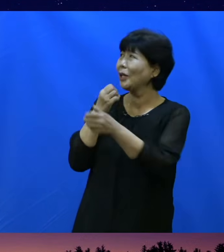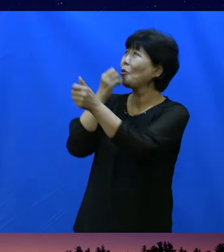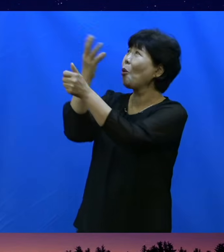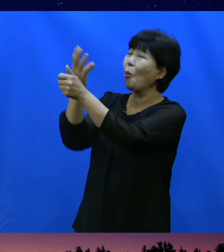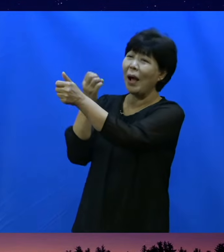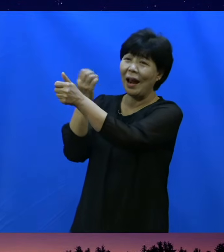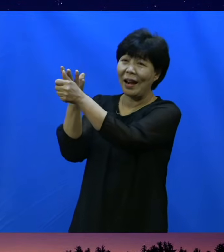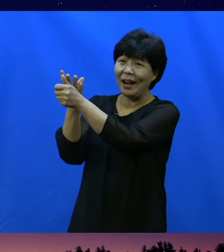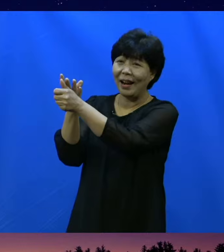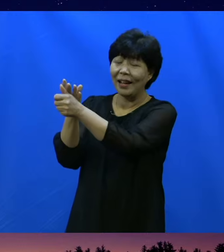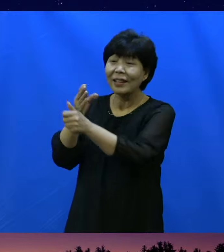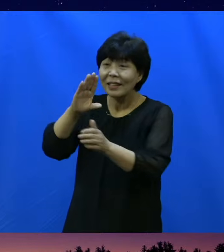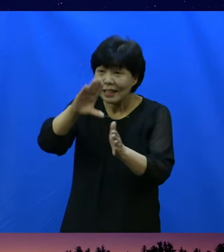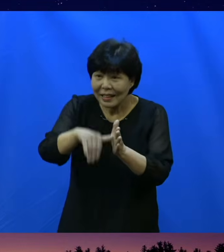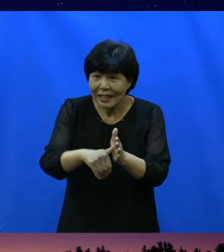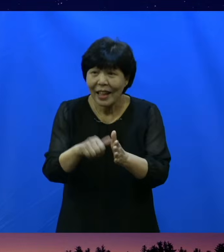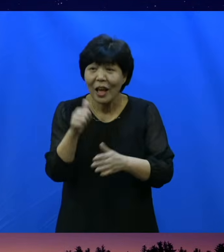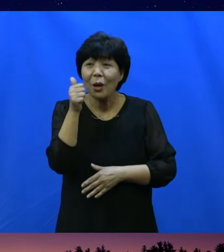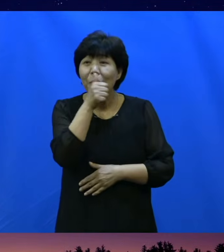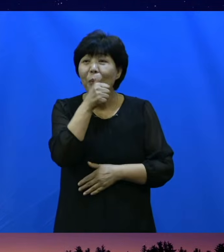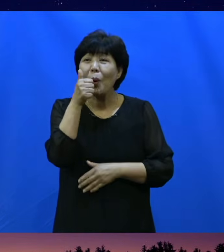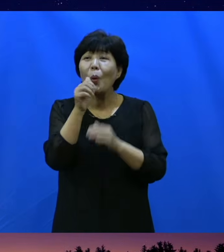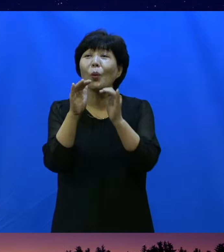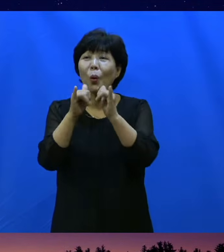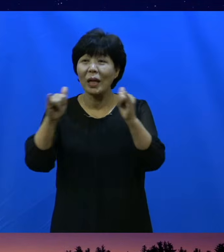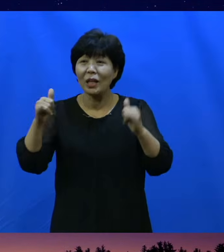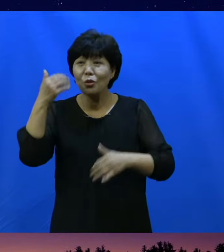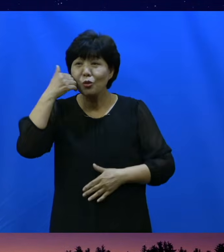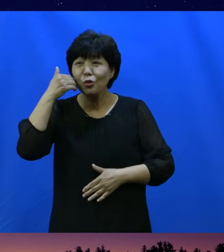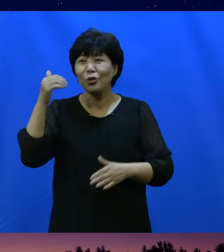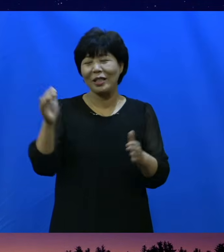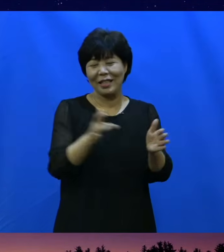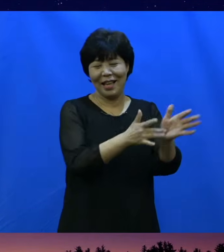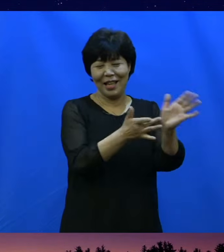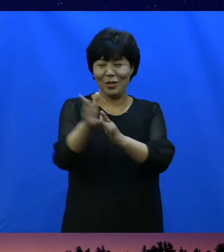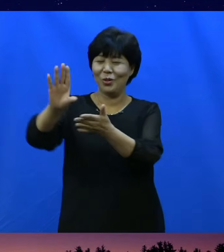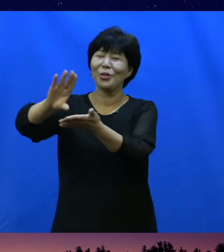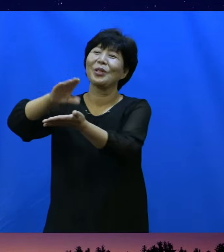변호인이 계십니다. 누구이시죠? 예수 그리스도이십니다.